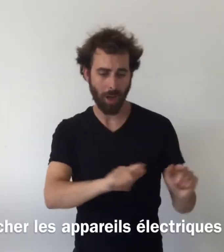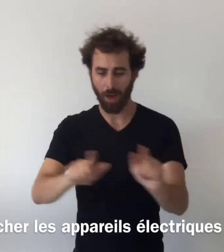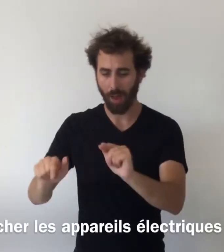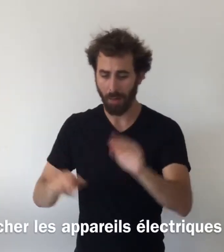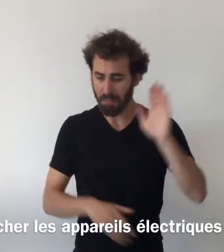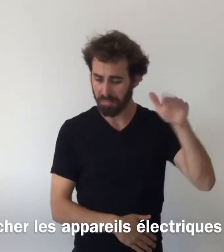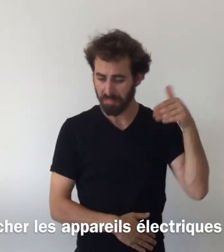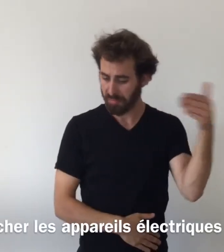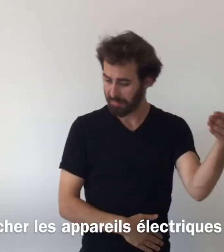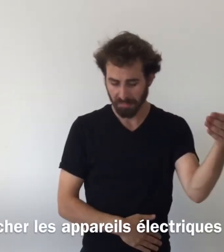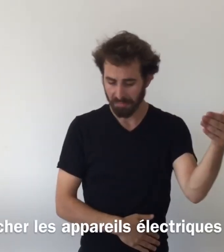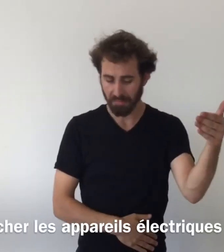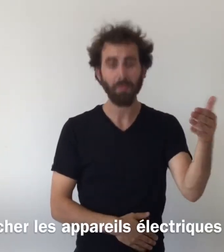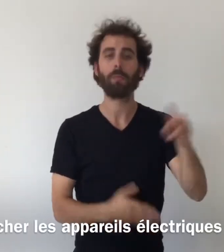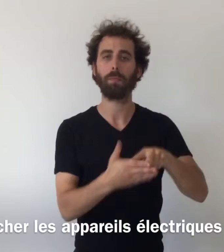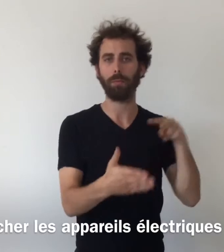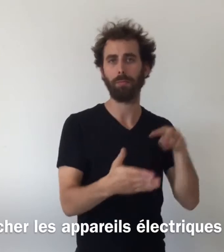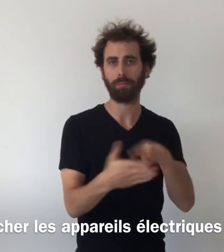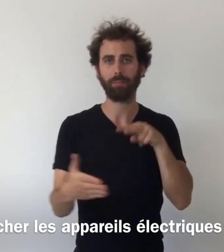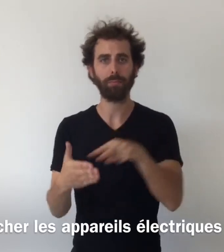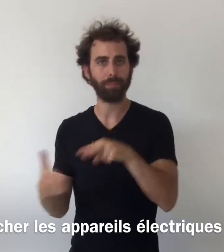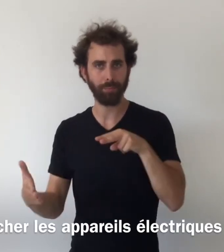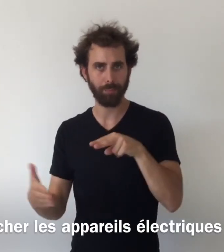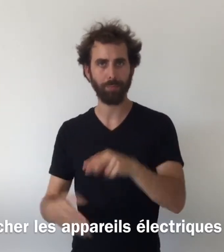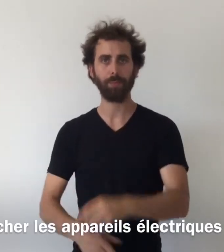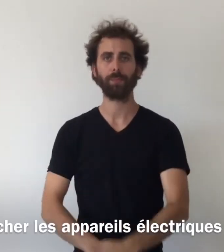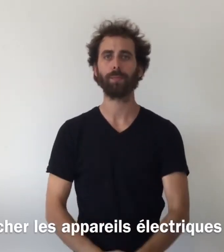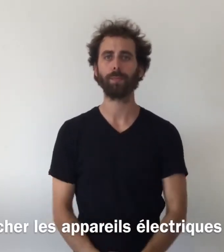Débrancher les appareils électriques inutiles.